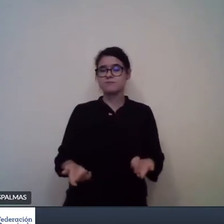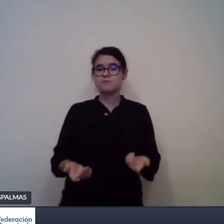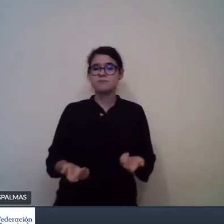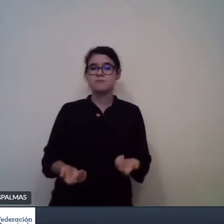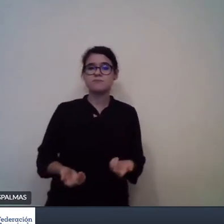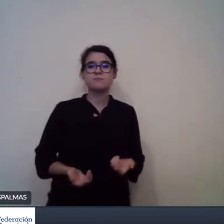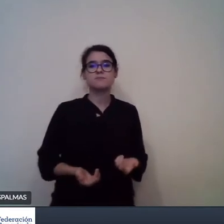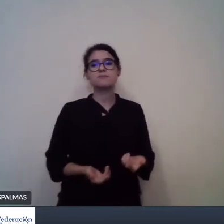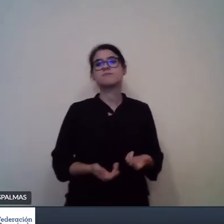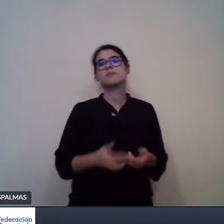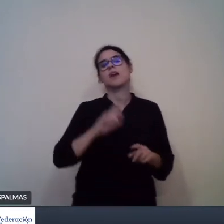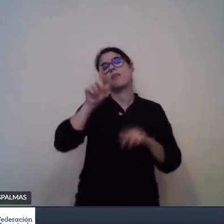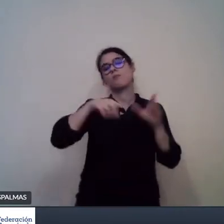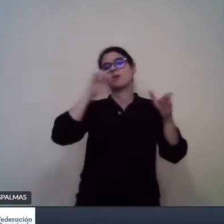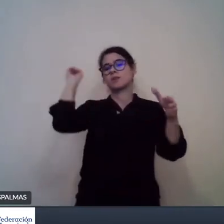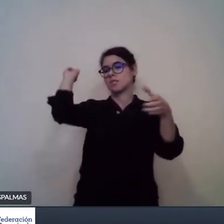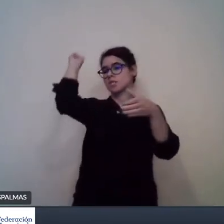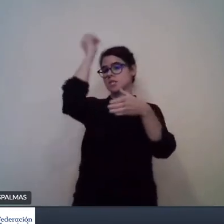Para de tiro.